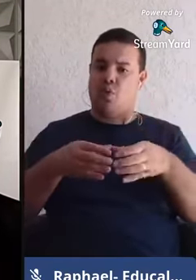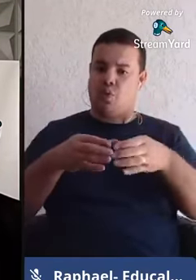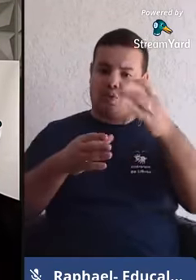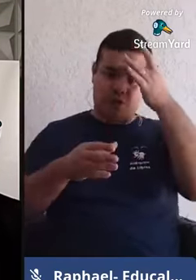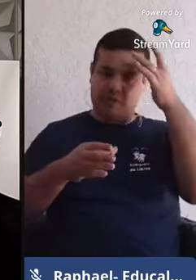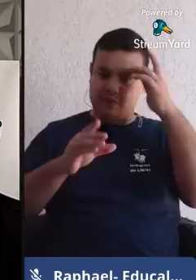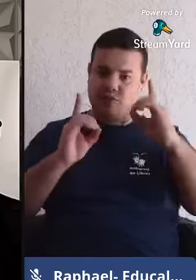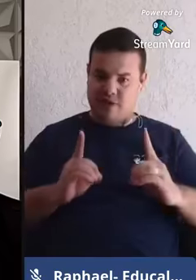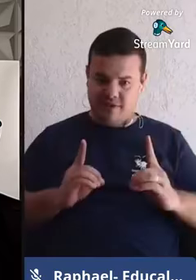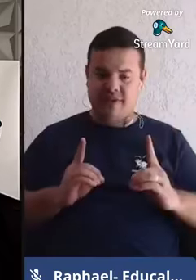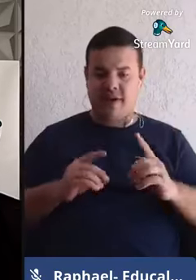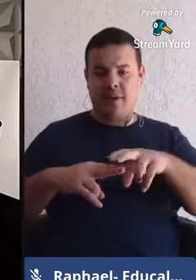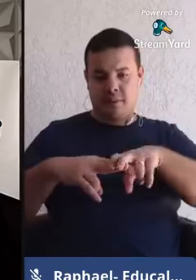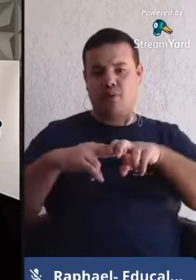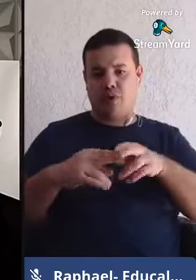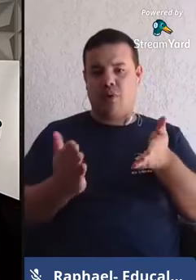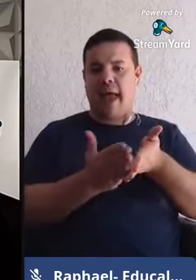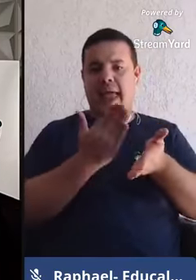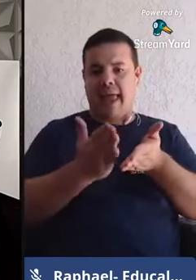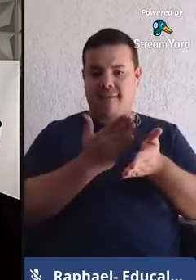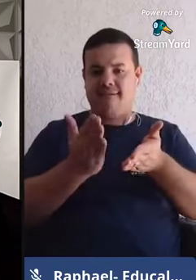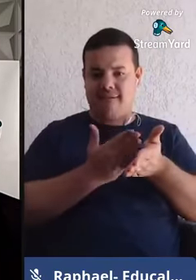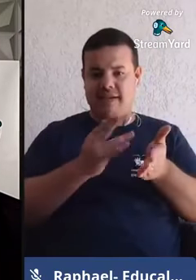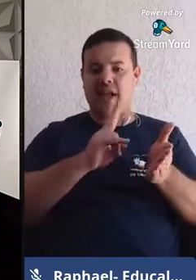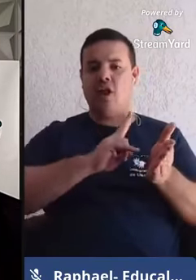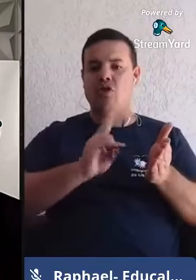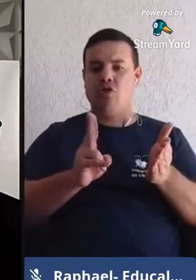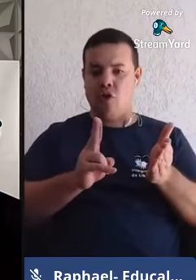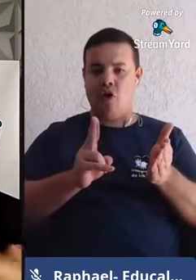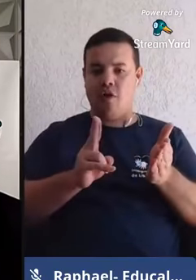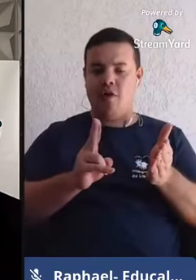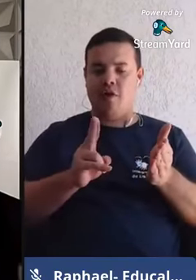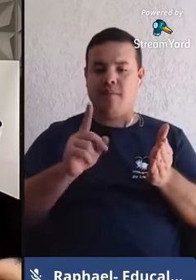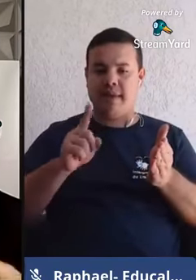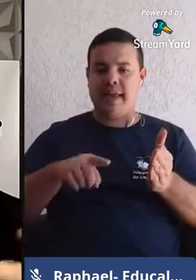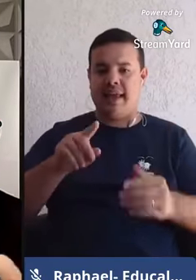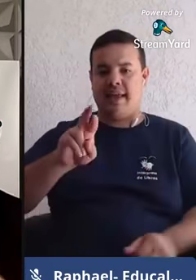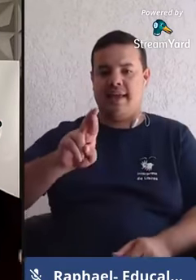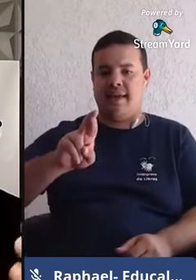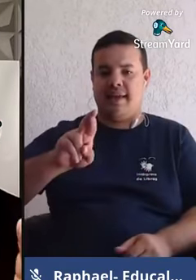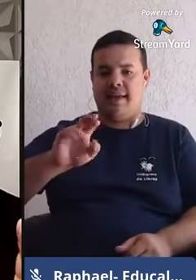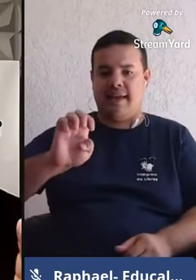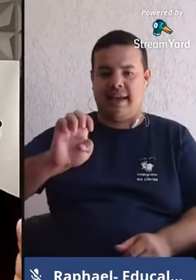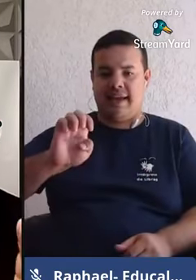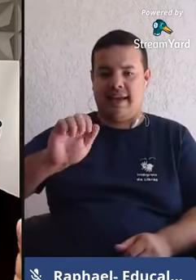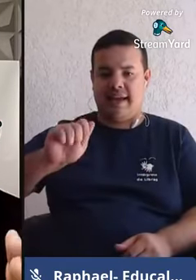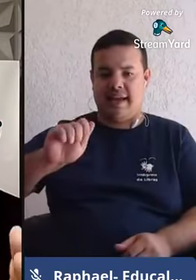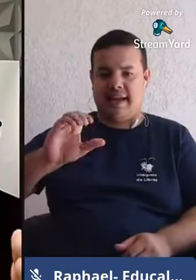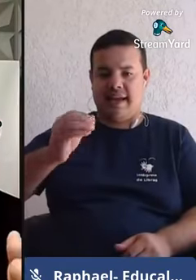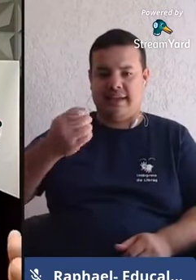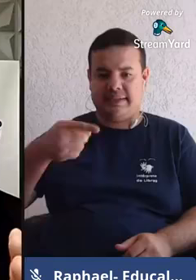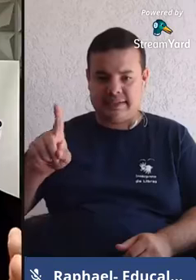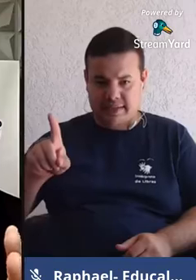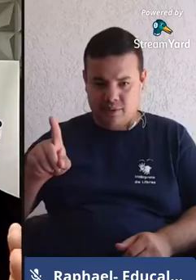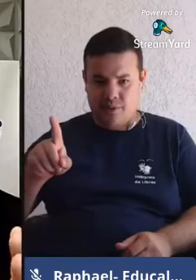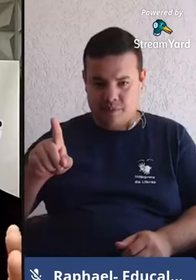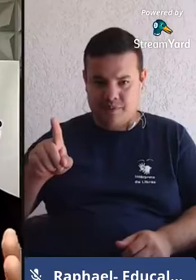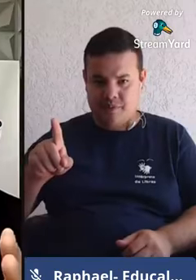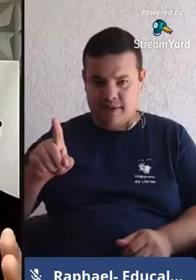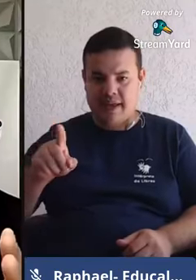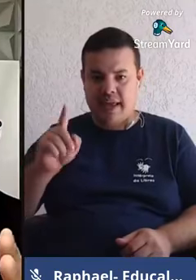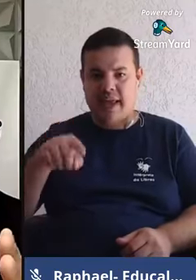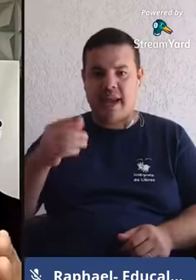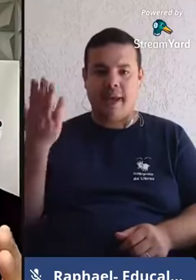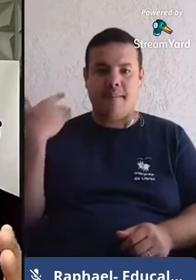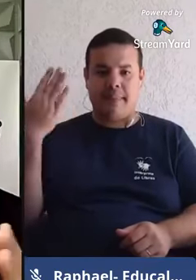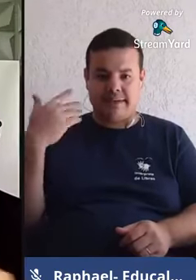da revista, na época, né, se chamar Revista Reação, mas na época era Revista Nacional de Reabilitação, era